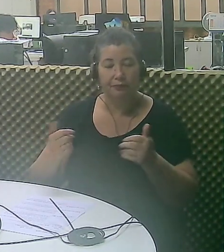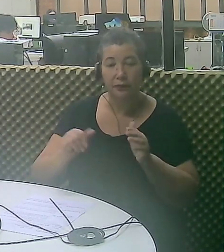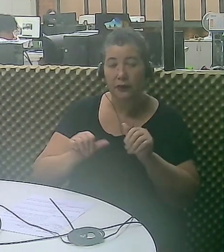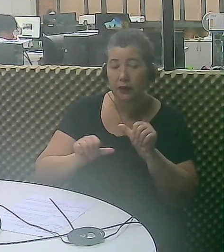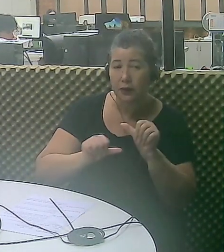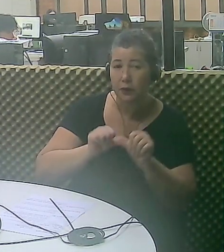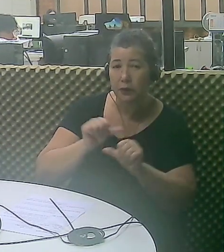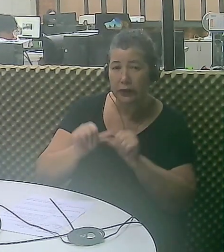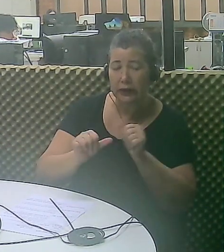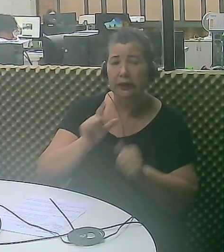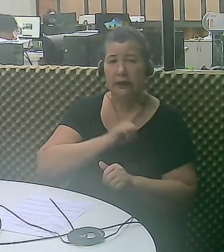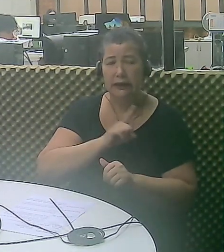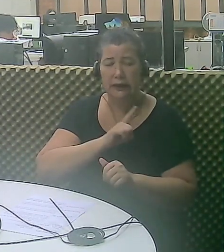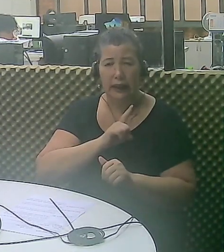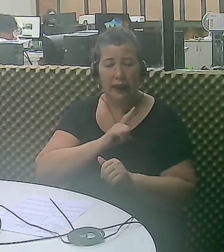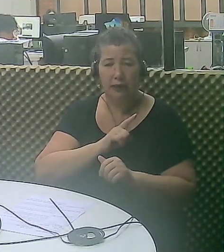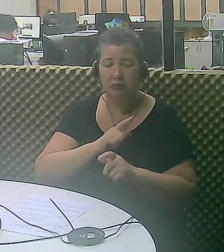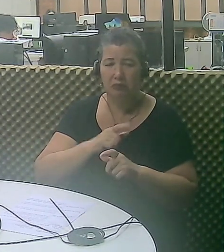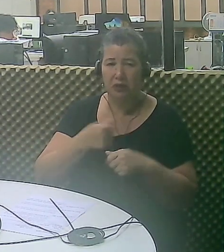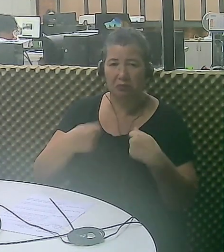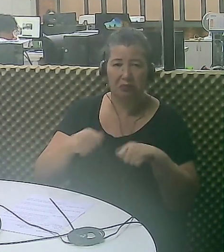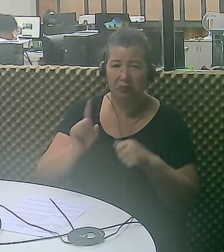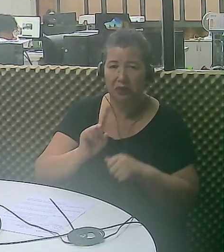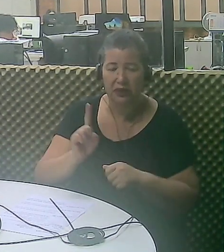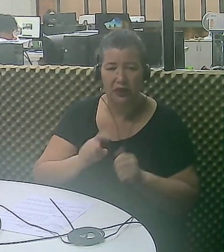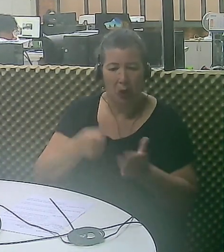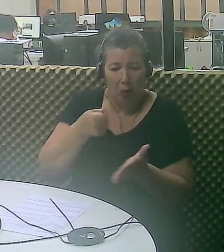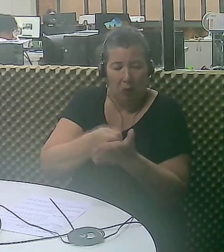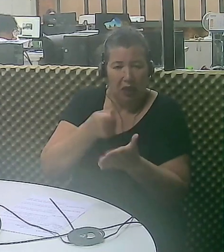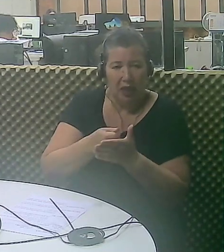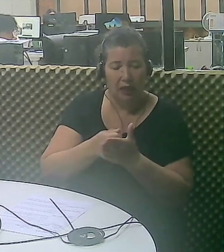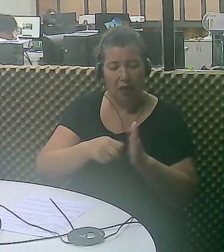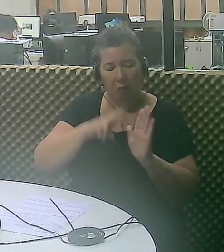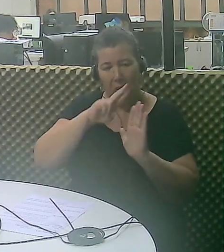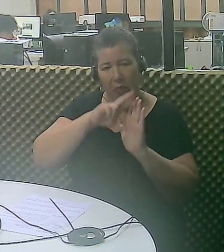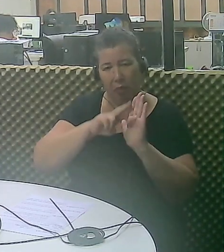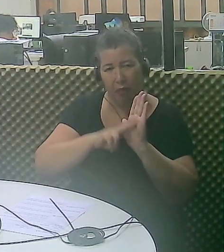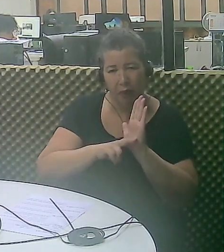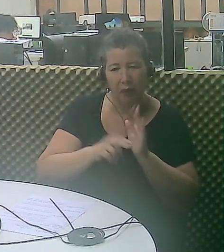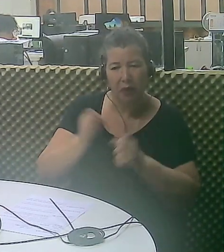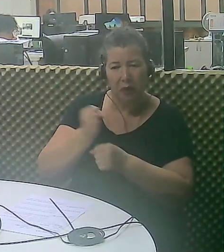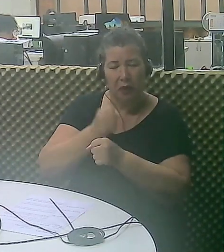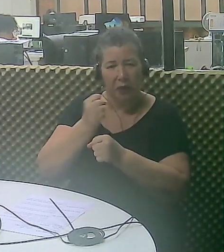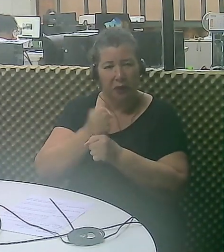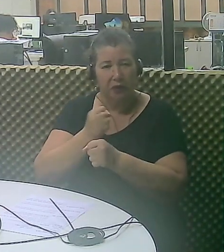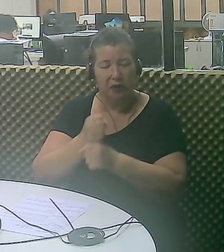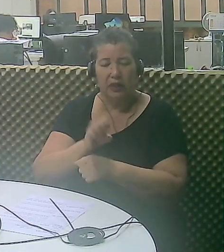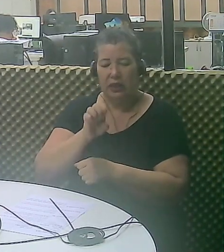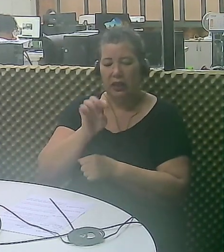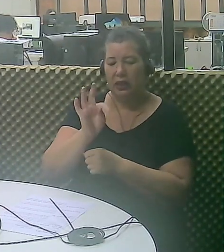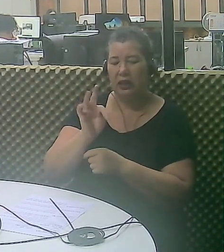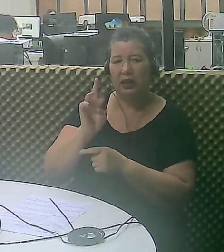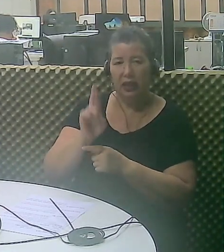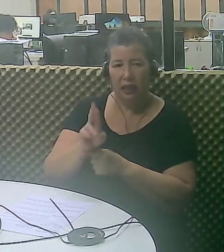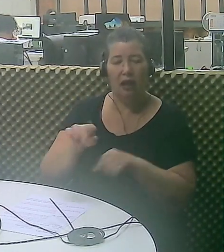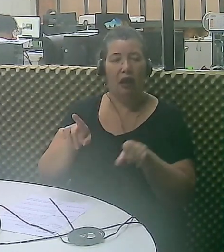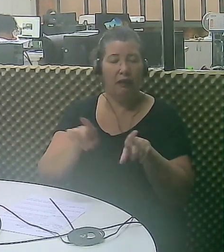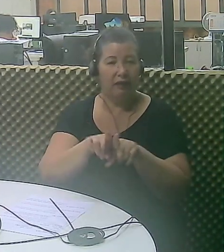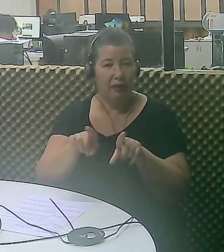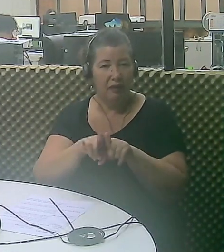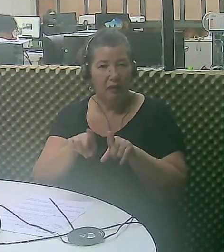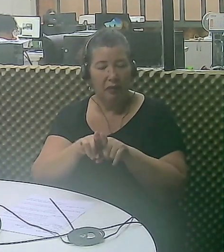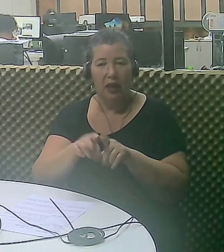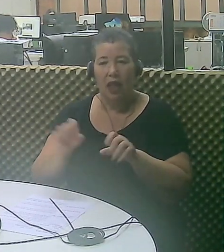a exigência de licença de obra e de seu respectivo alvará de construção da ETR e as